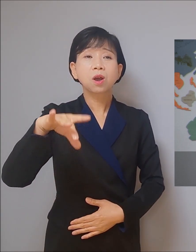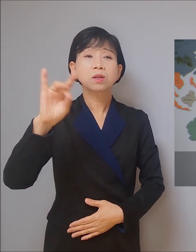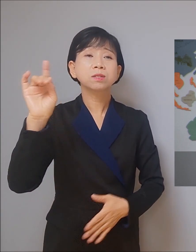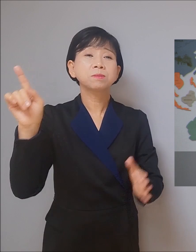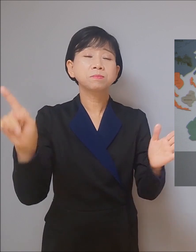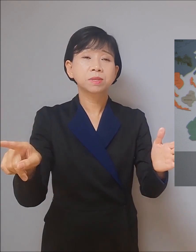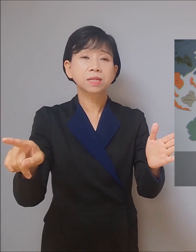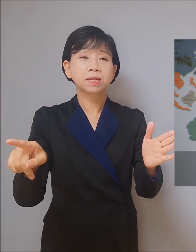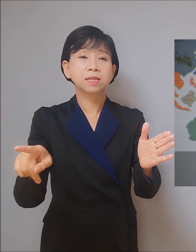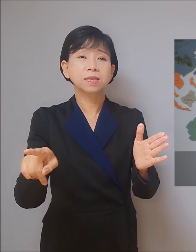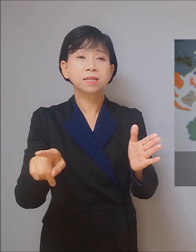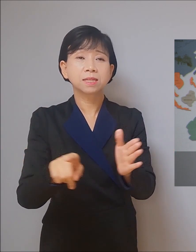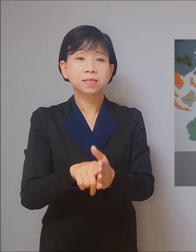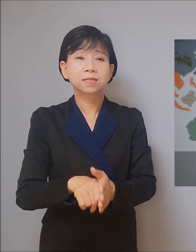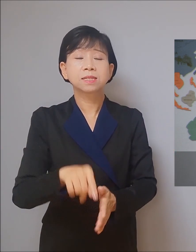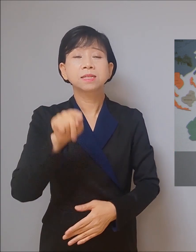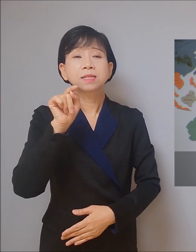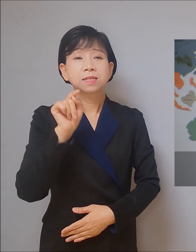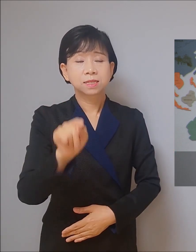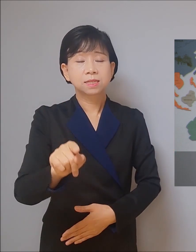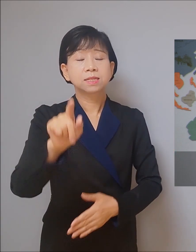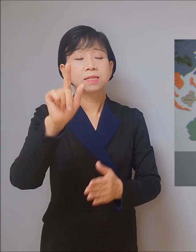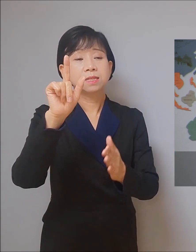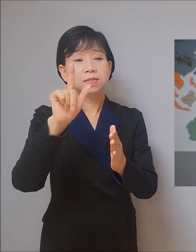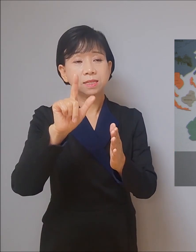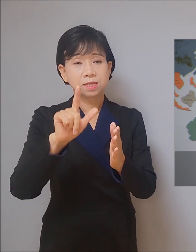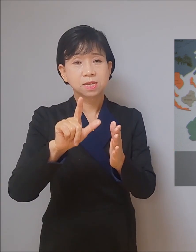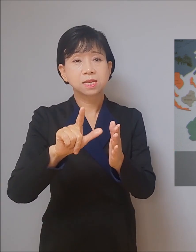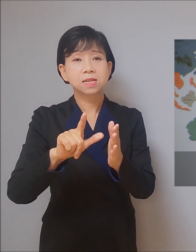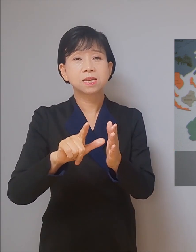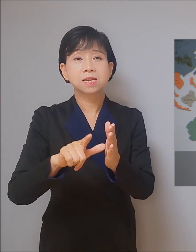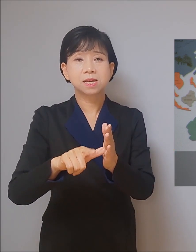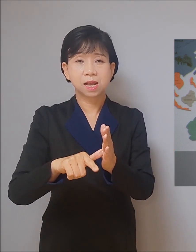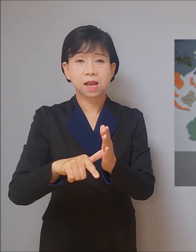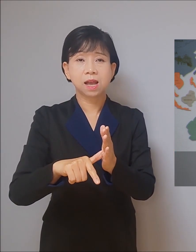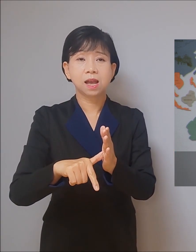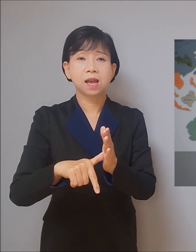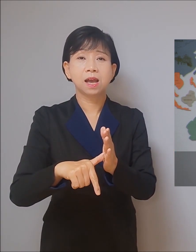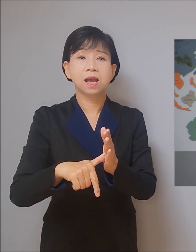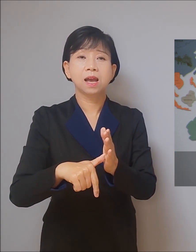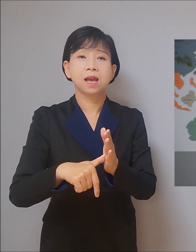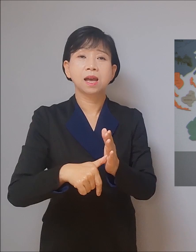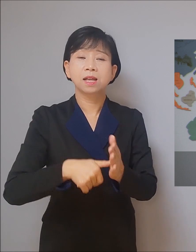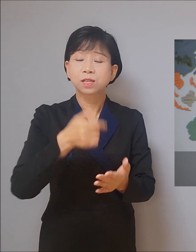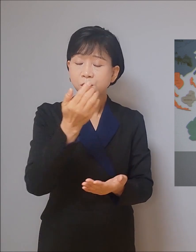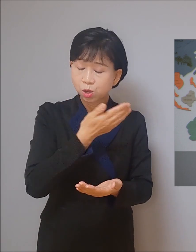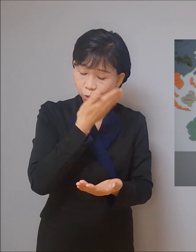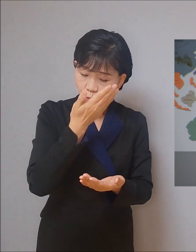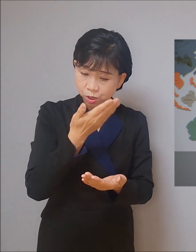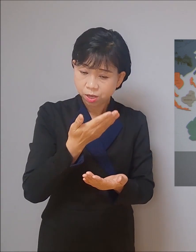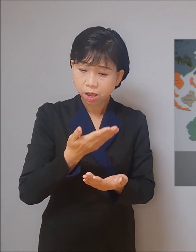나 처음 믿은 그 시간